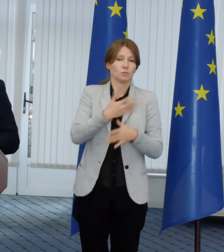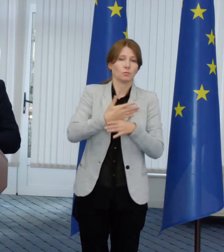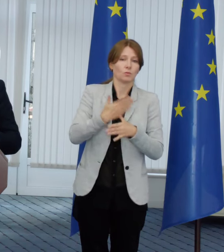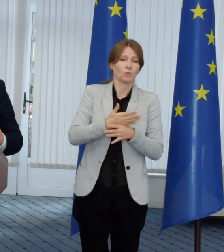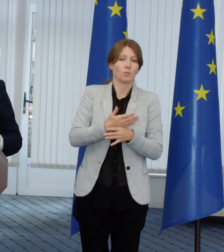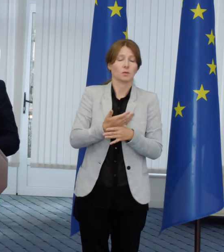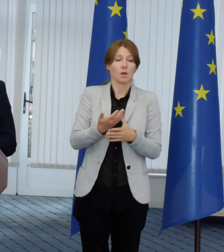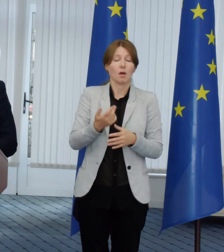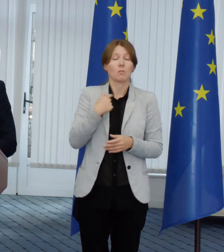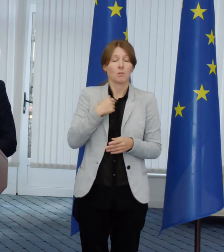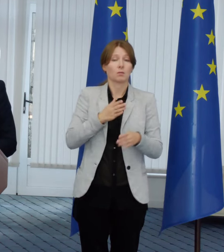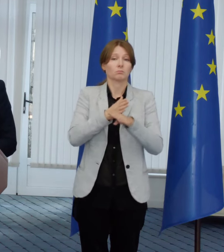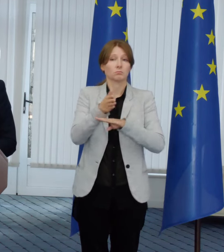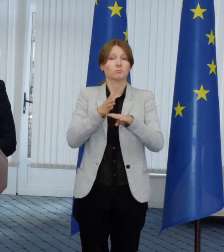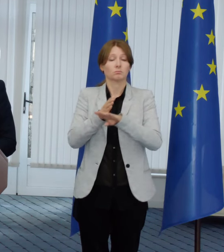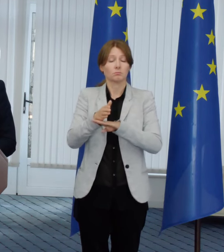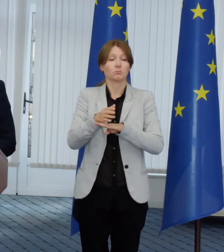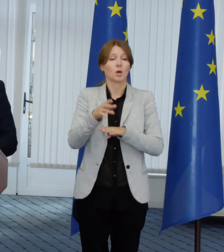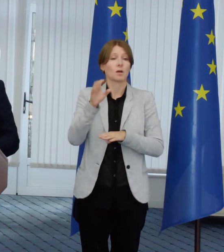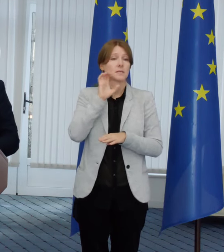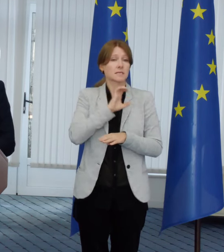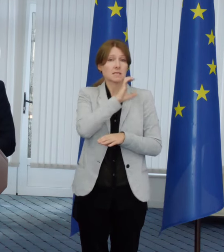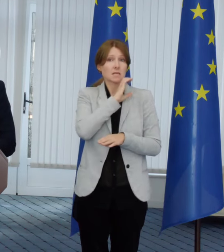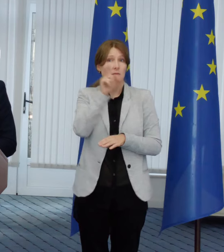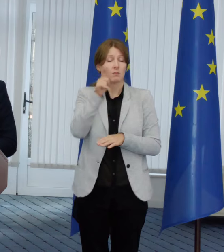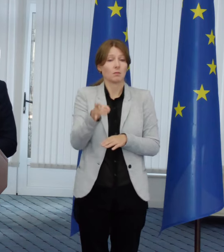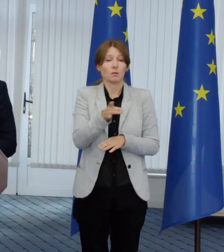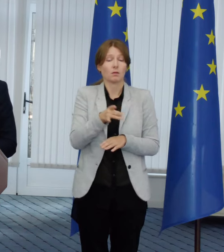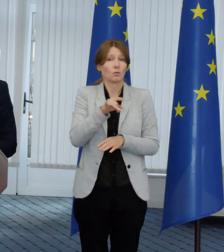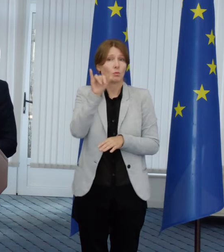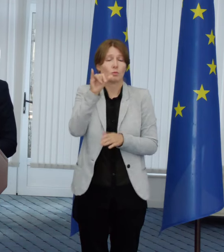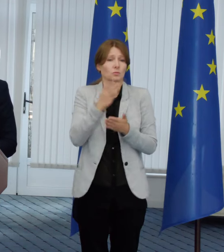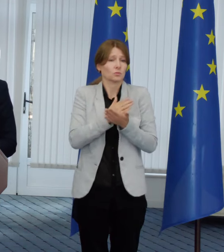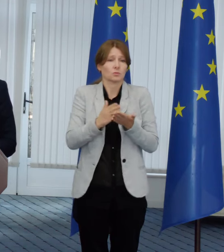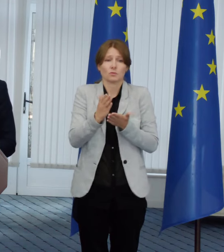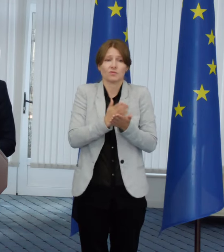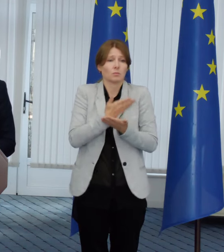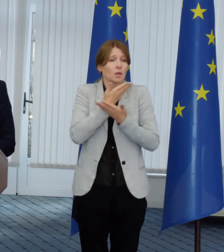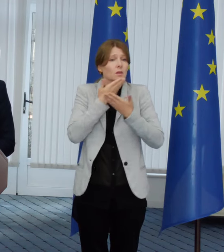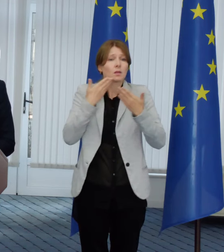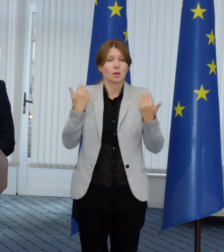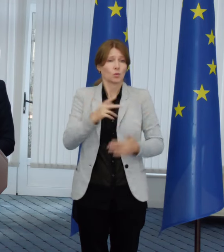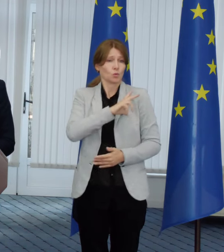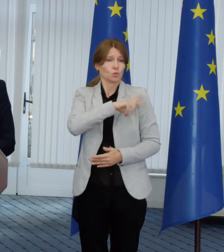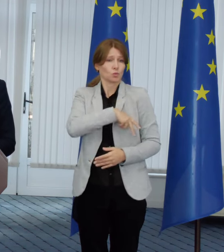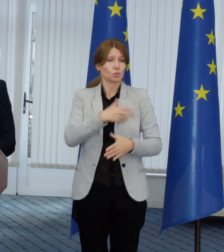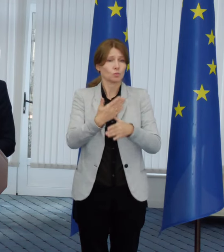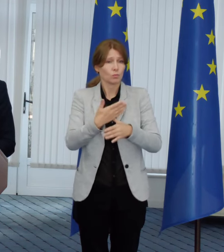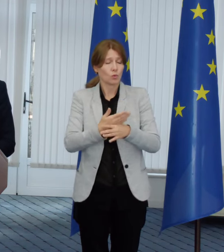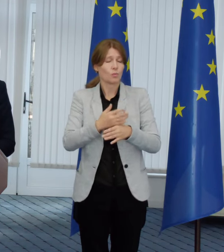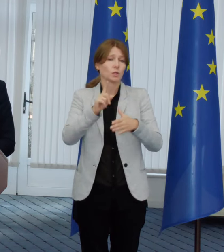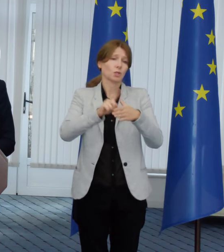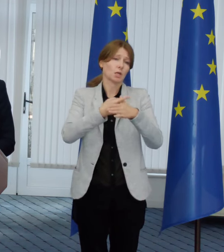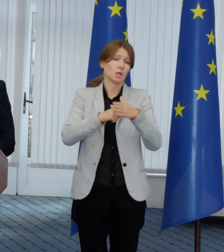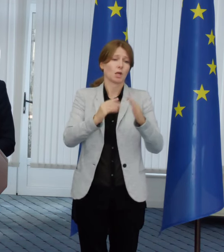în centrul Republicii Moldova, inclusiv în nord, câteva raioane, care nu au acces la servicii de plasament de